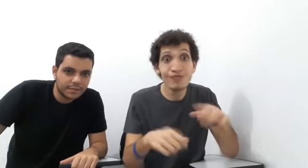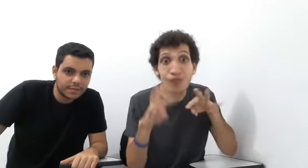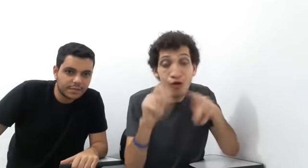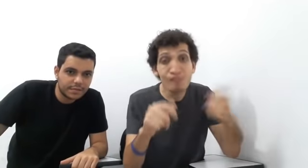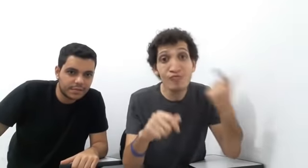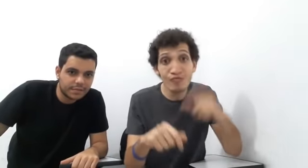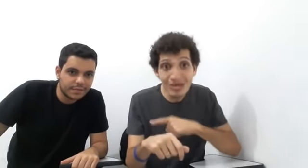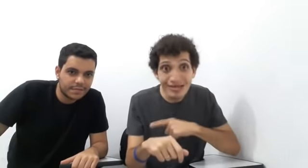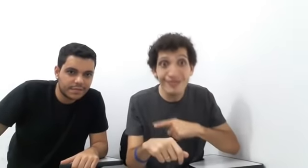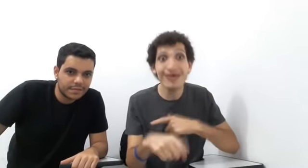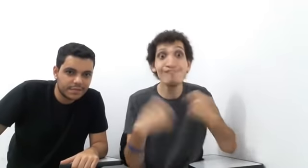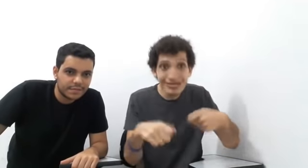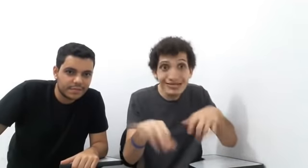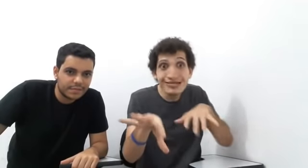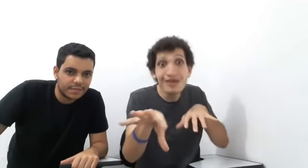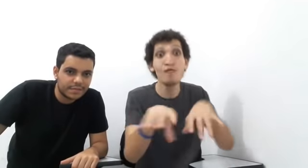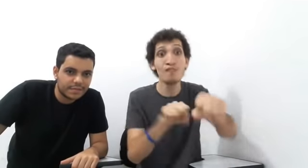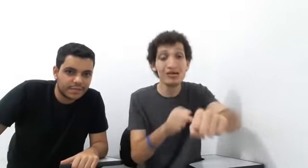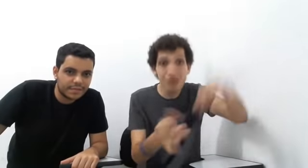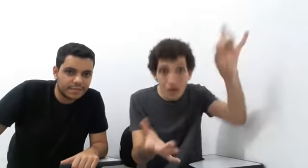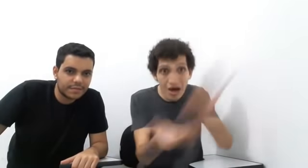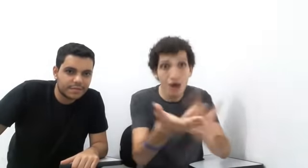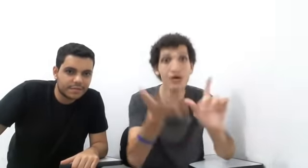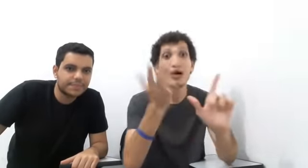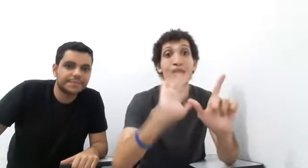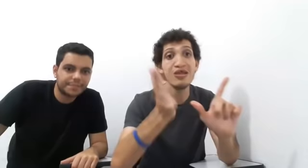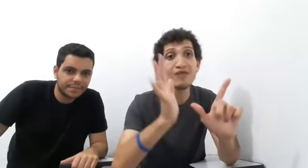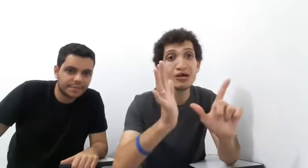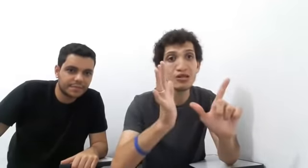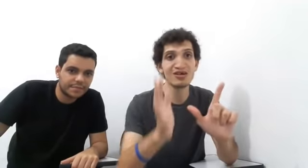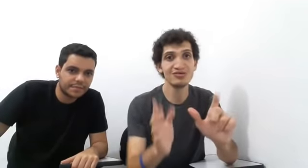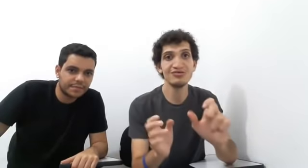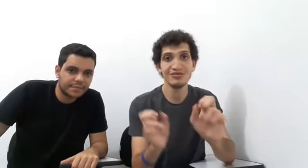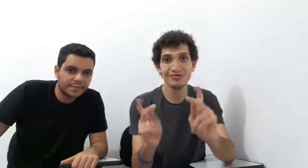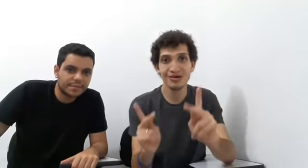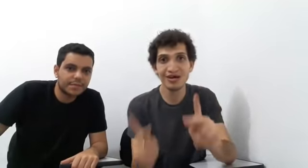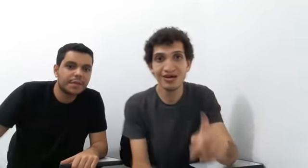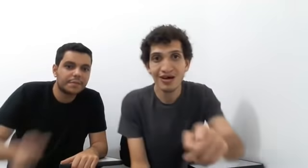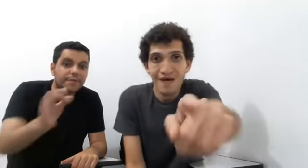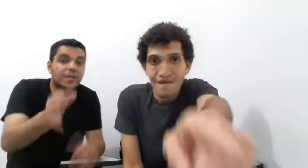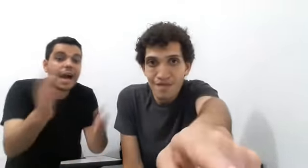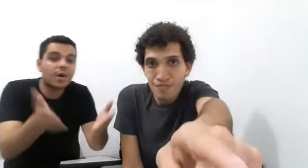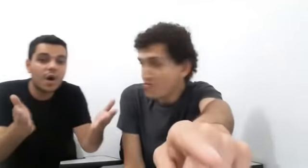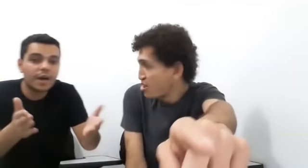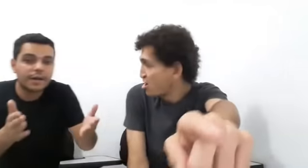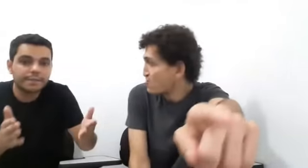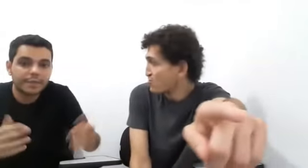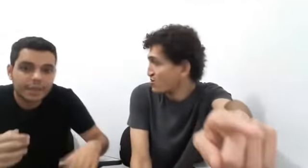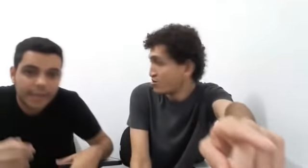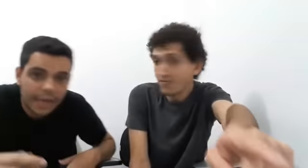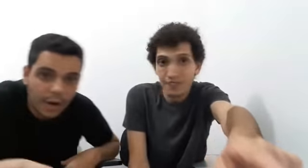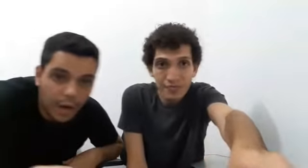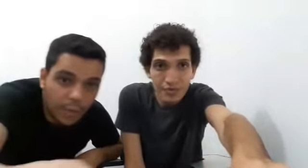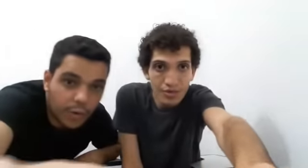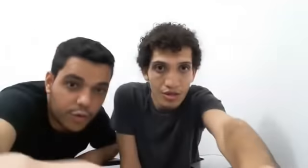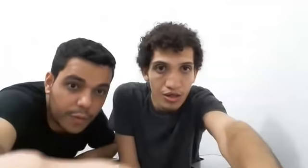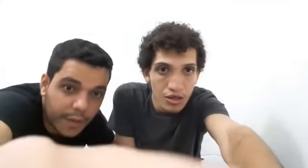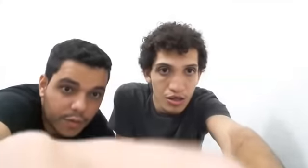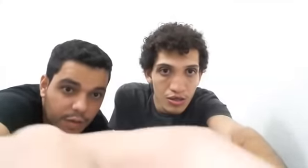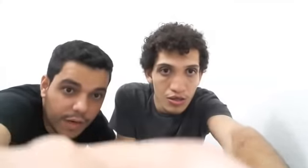Todo mundo precisa de formação real de presídio. Ok? Perfeito. Agora, tem uma última pergunta, eu acho que tem